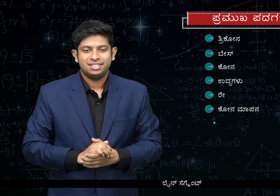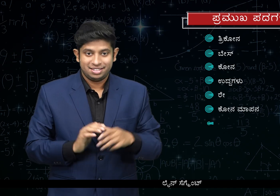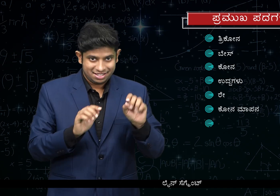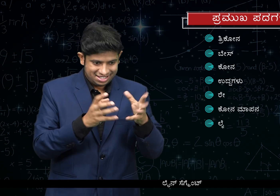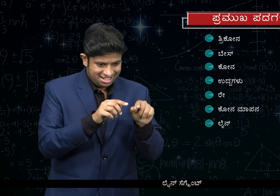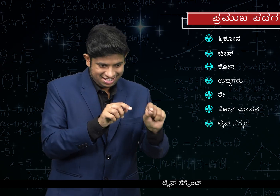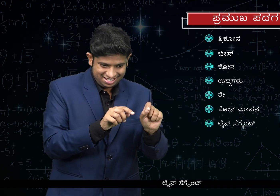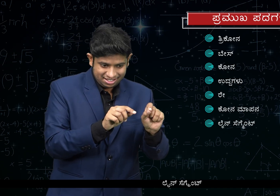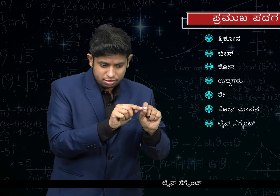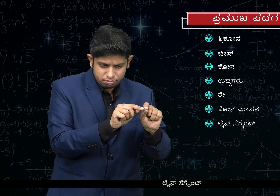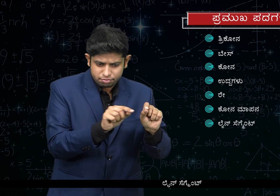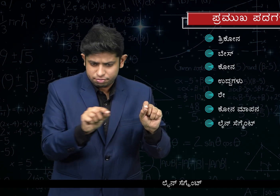ಲೈನ್ ಸೆಗ್ಮೆಂಟ್,